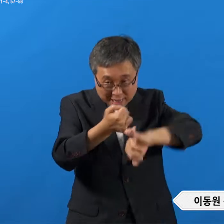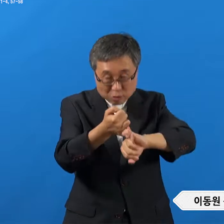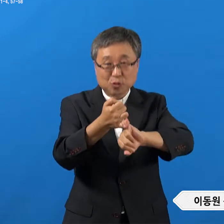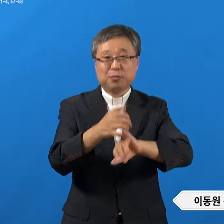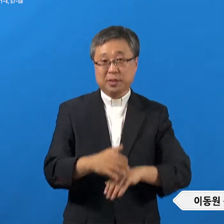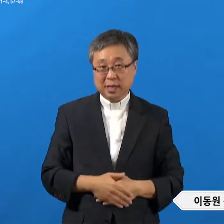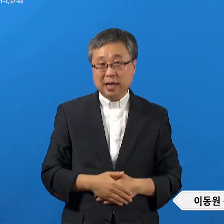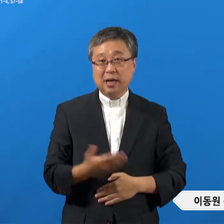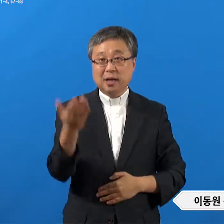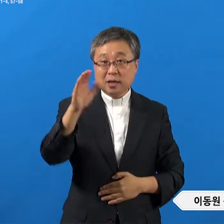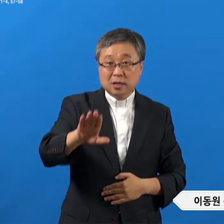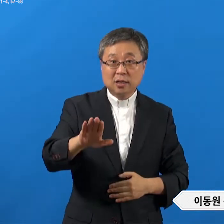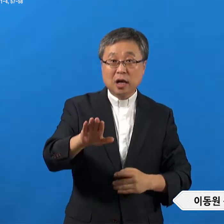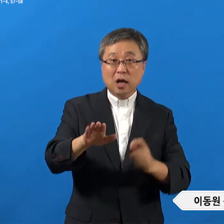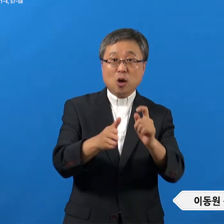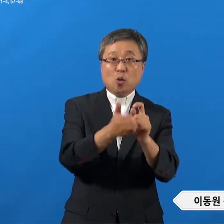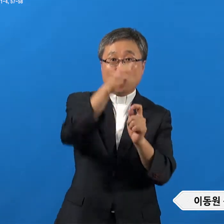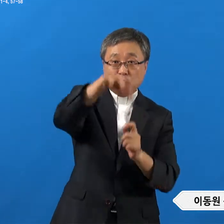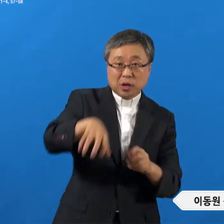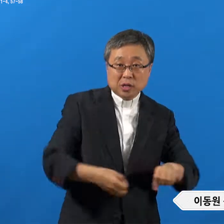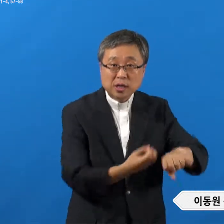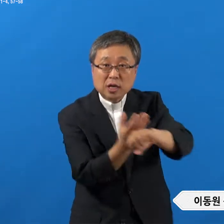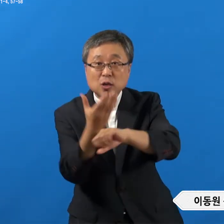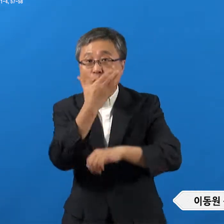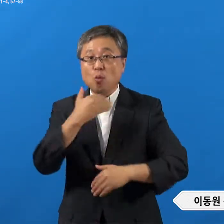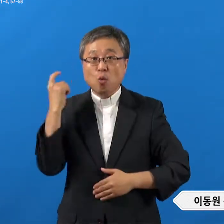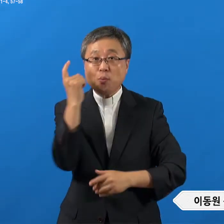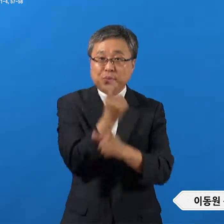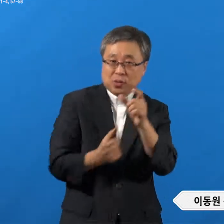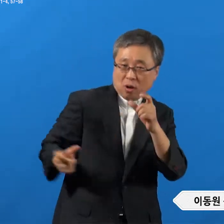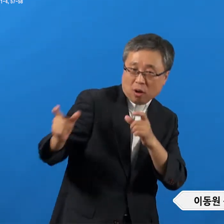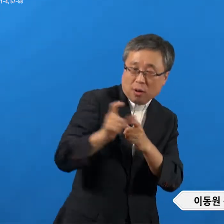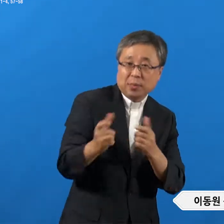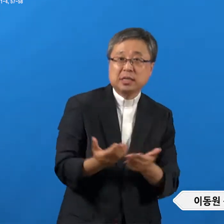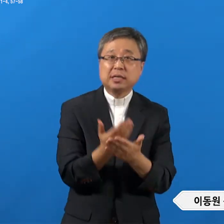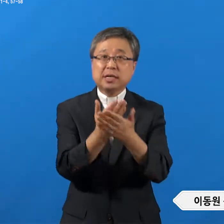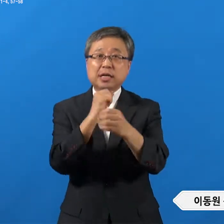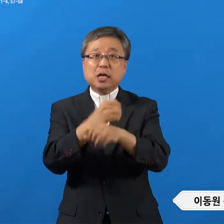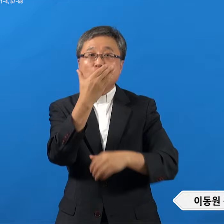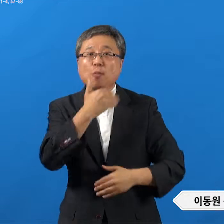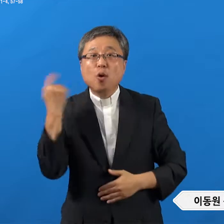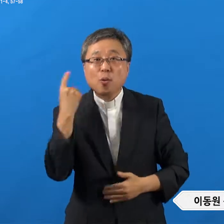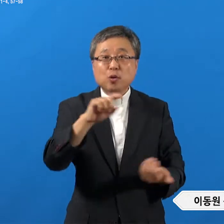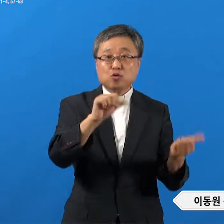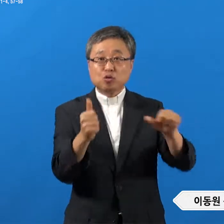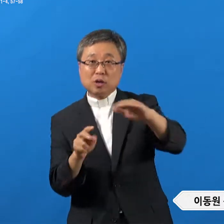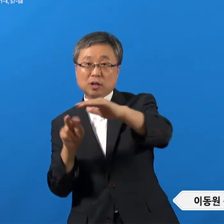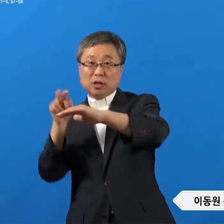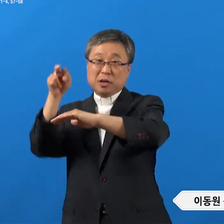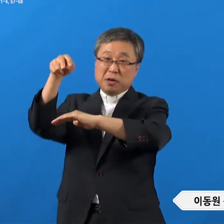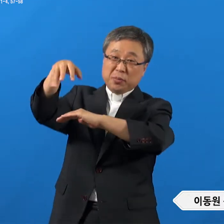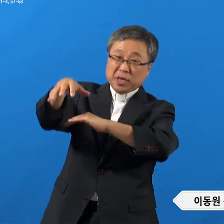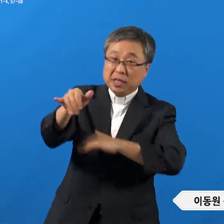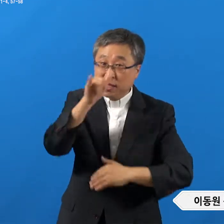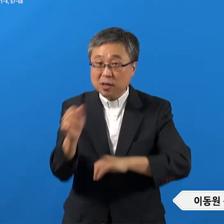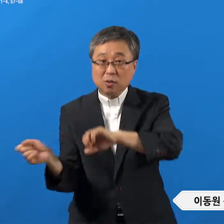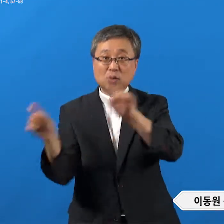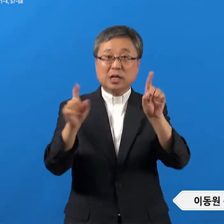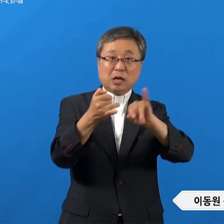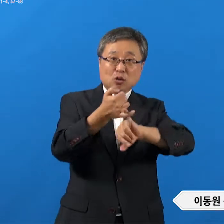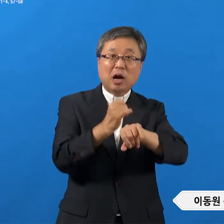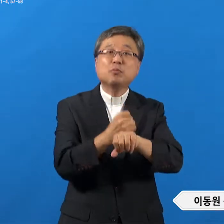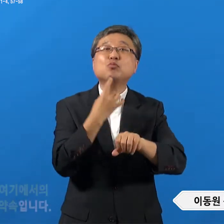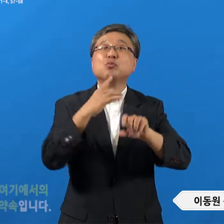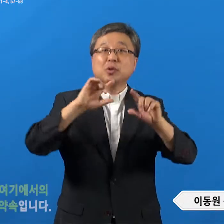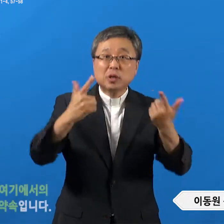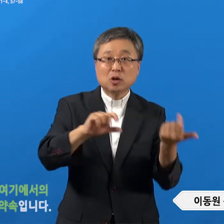것입니다. 그러나 고린도에 전해진 이 복음은 한 걸음 더 나가서 이 복음은 죽음 건너편에 부활을 약속할 뿐만